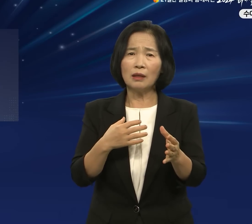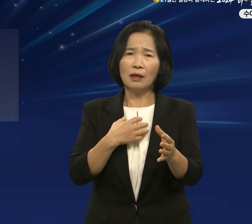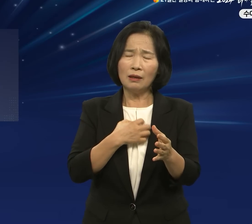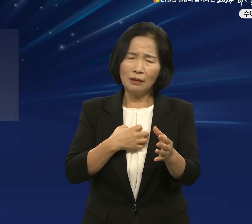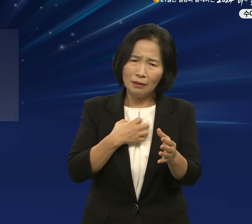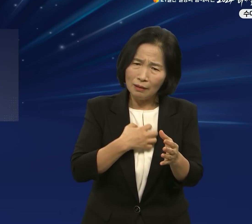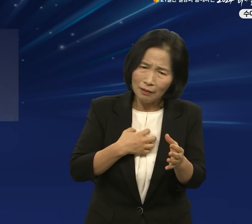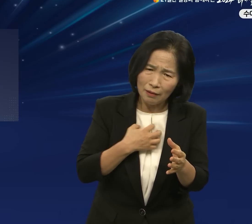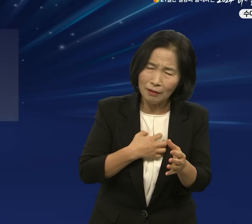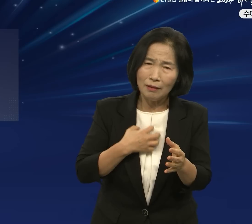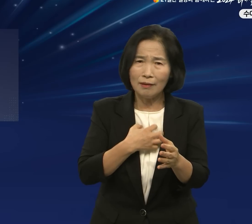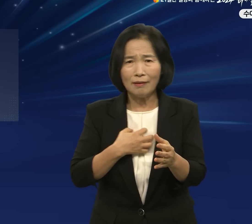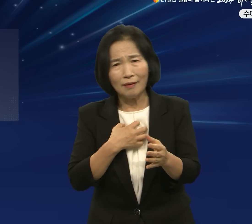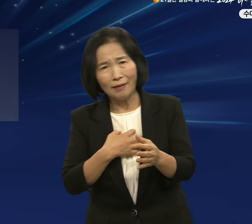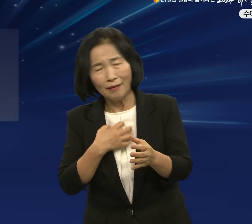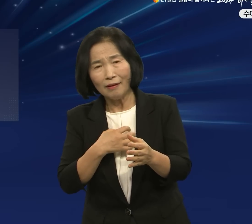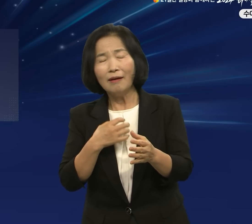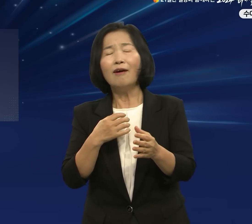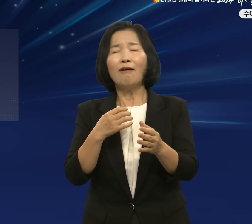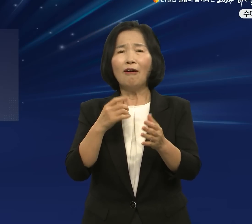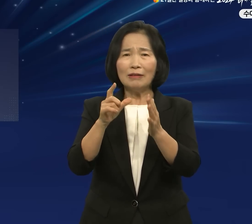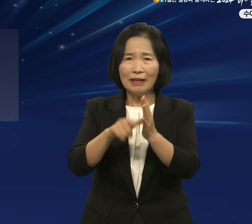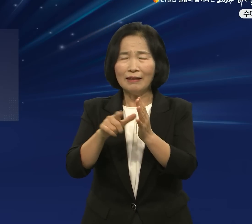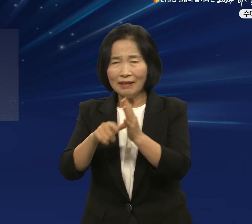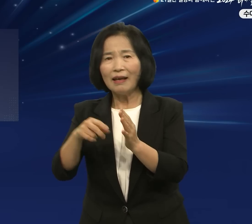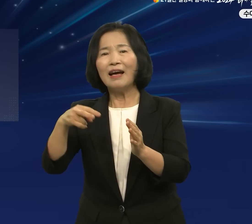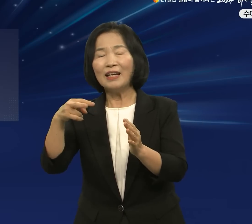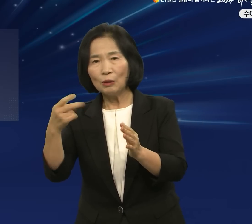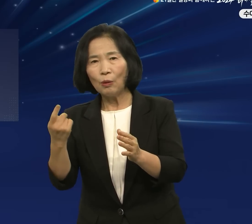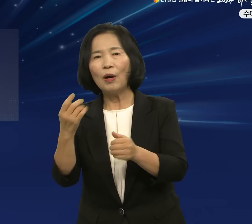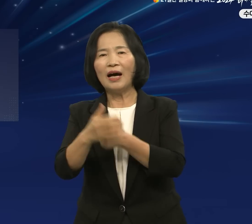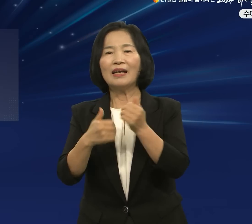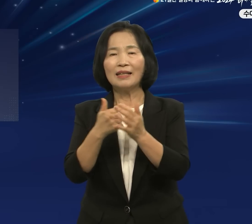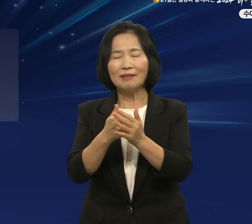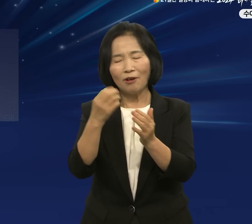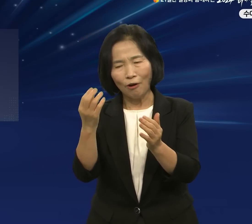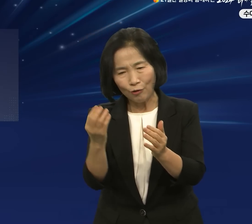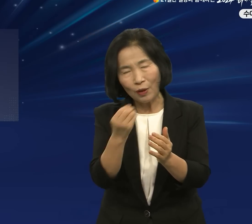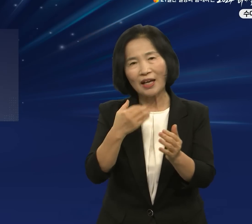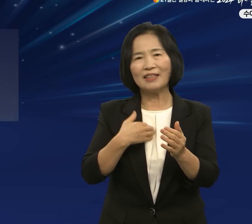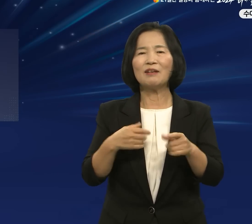거룩하신 하나님은 저와 함께 하셨습니다.